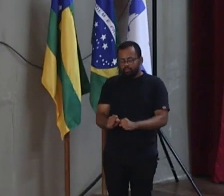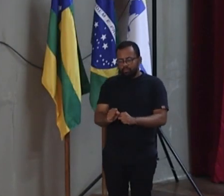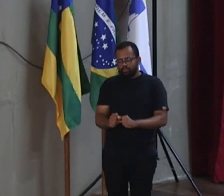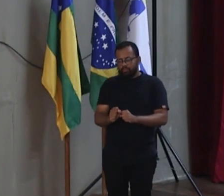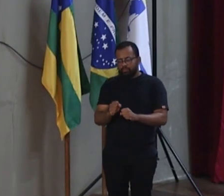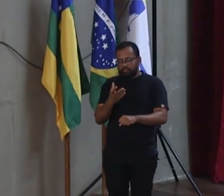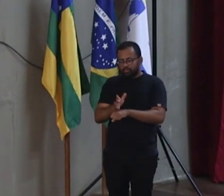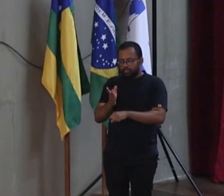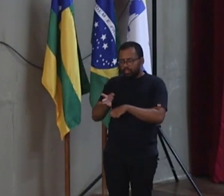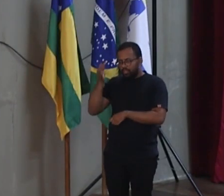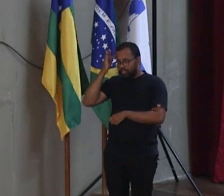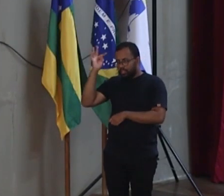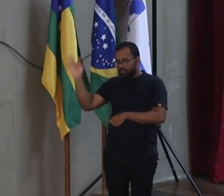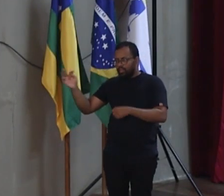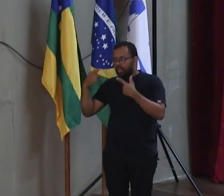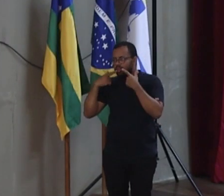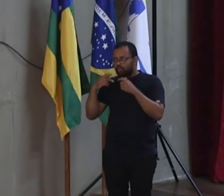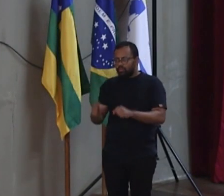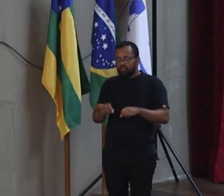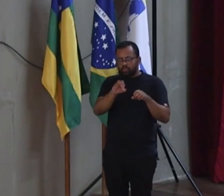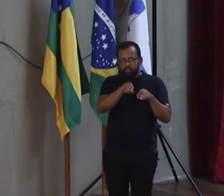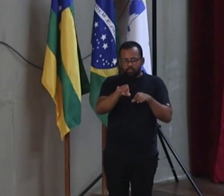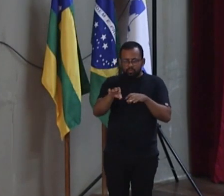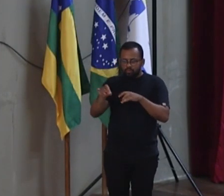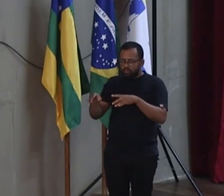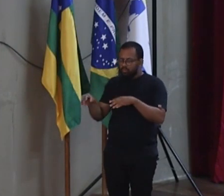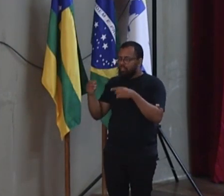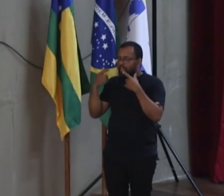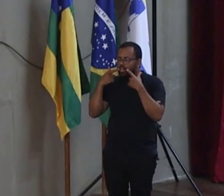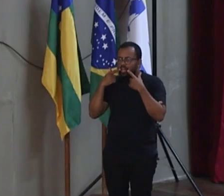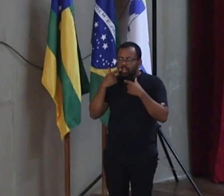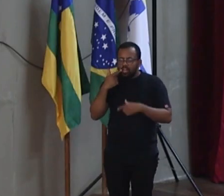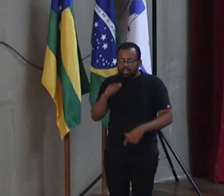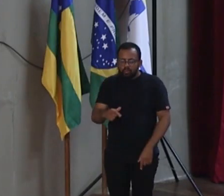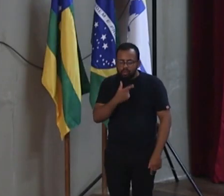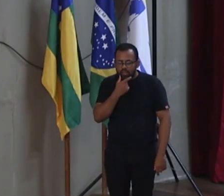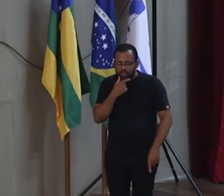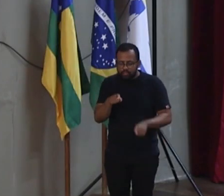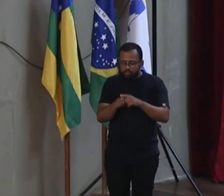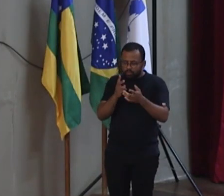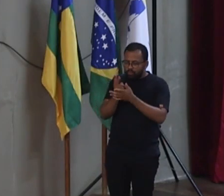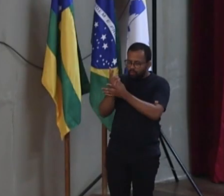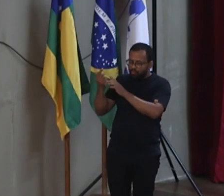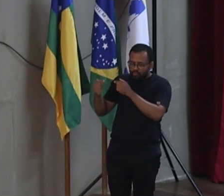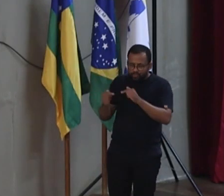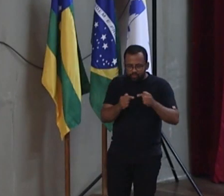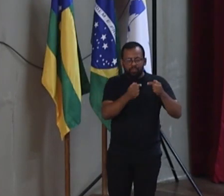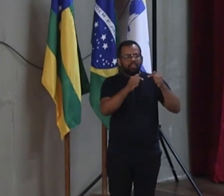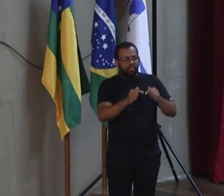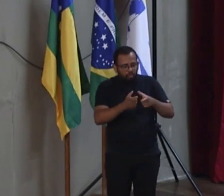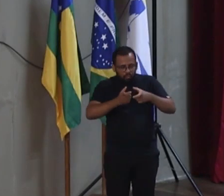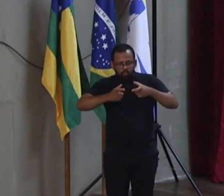a aplicação de teorias linguísticas ao ensino de língua inglesa, para o ensino e continuação das discussões sobre